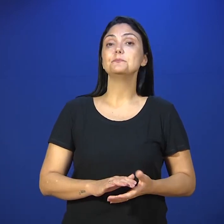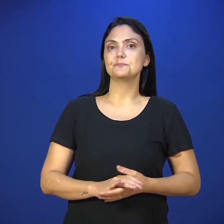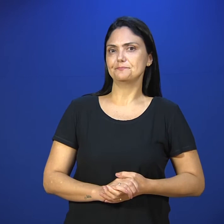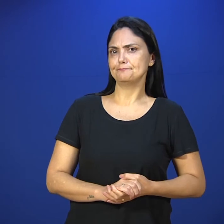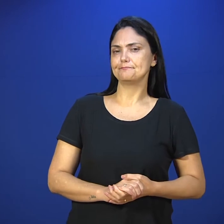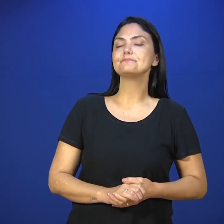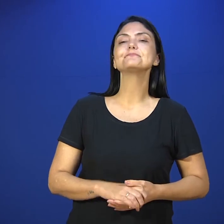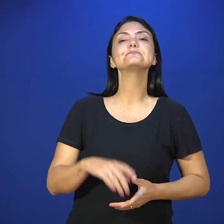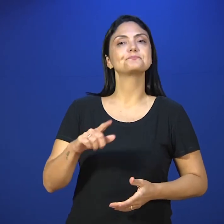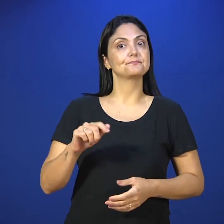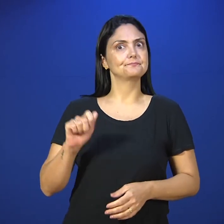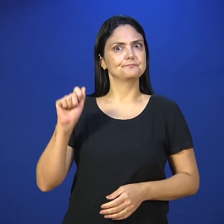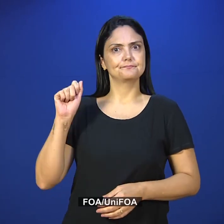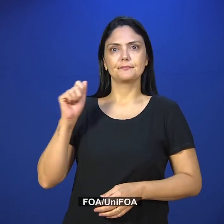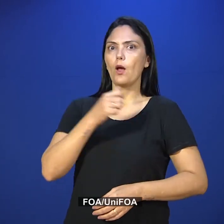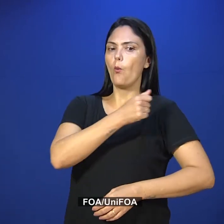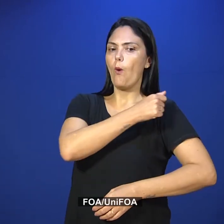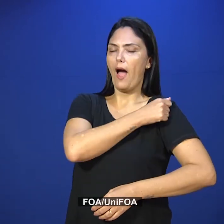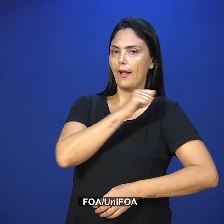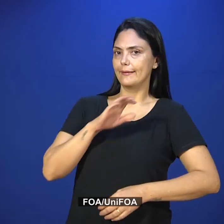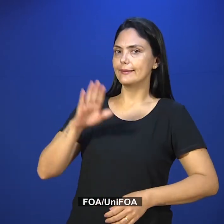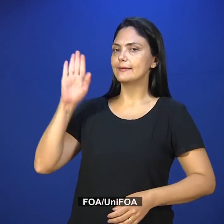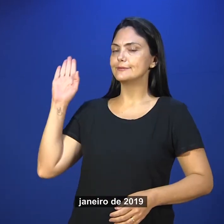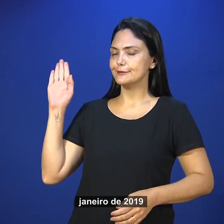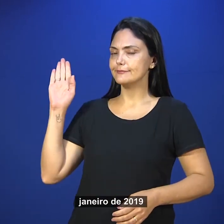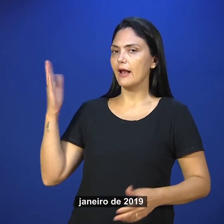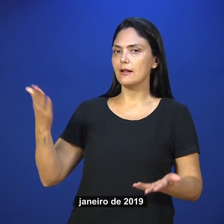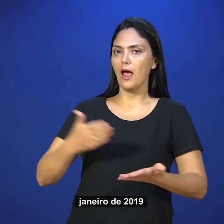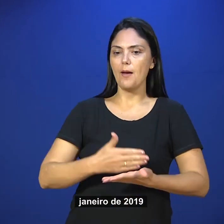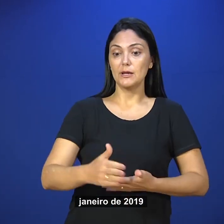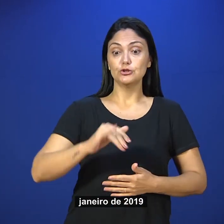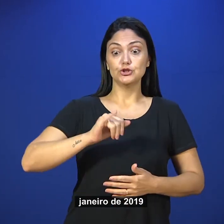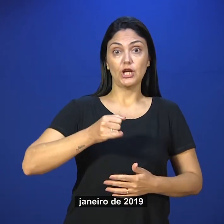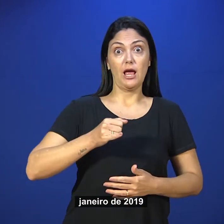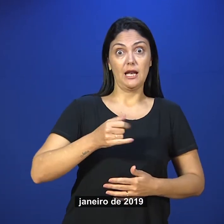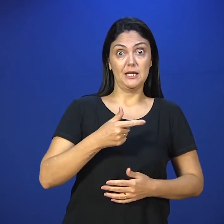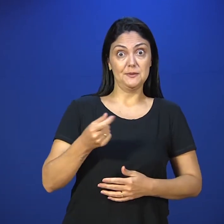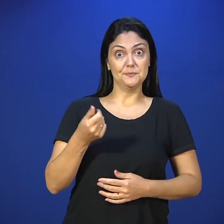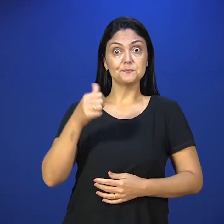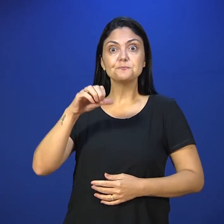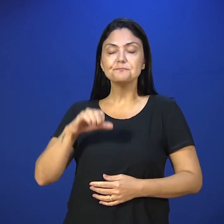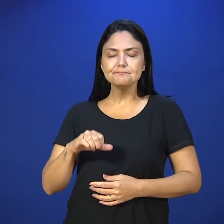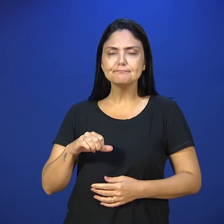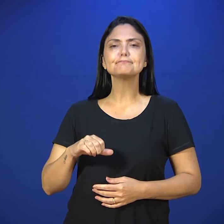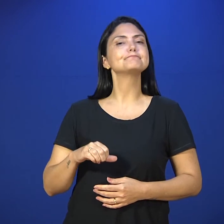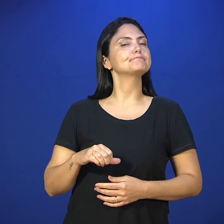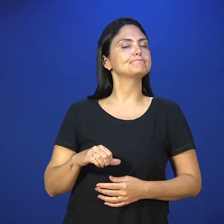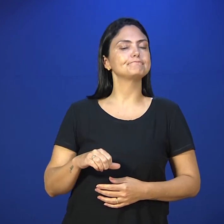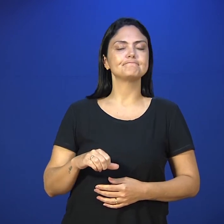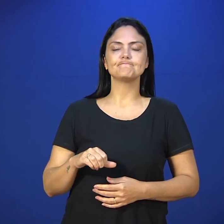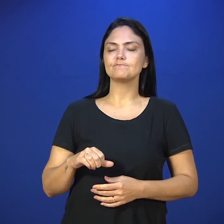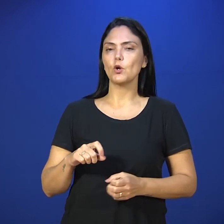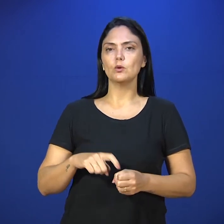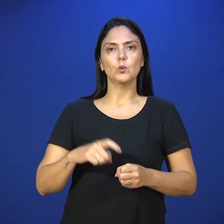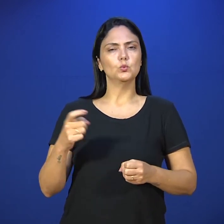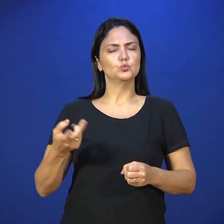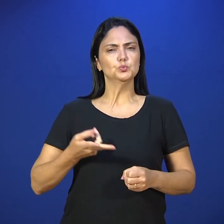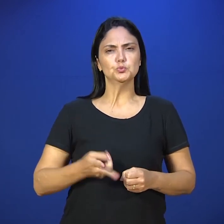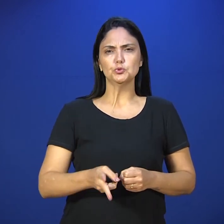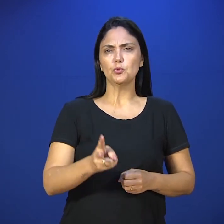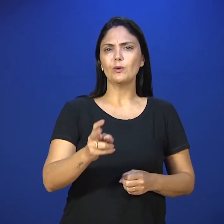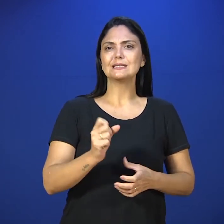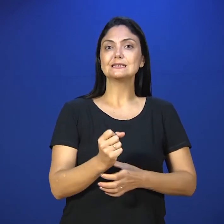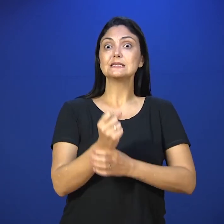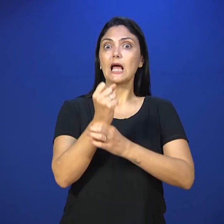6. Fica o candidato ciente que a FOA-Unifoa, a partir de janeiro de 2019, descontinuou o seguro